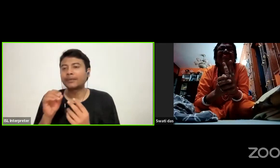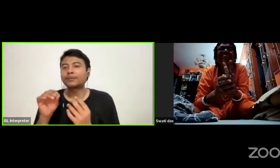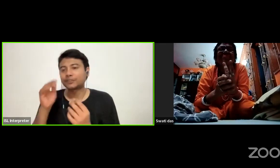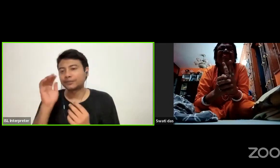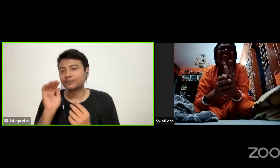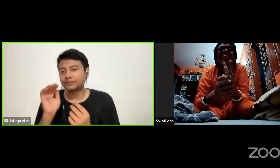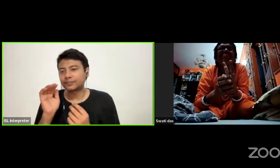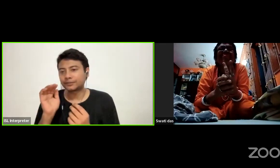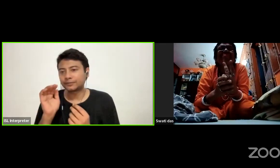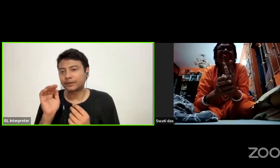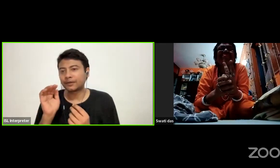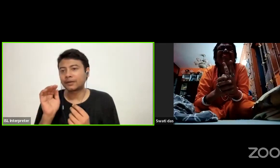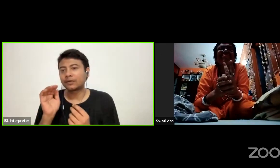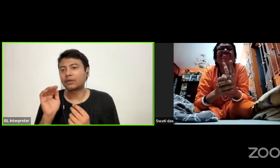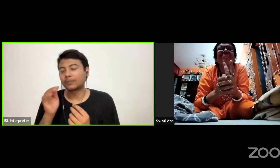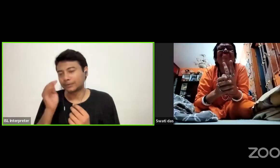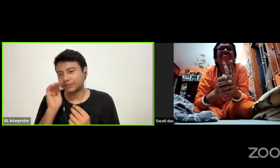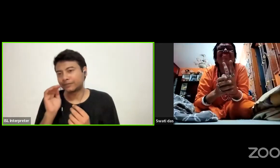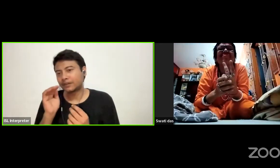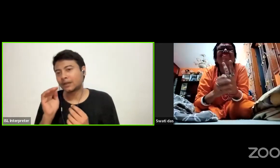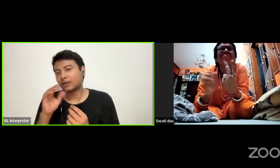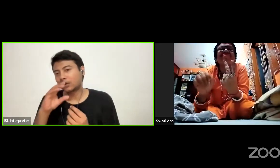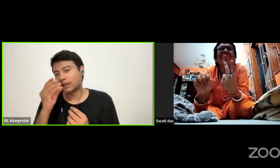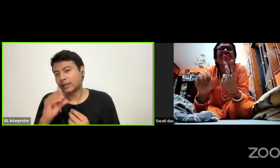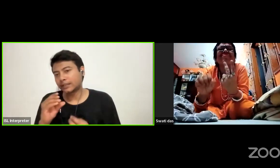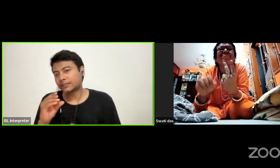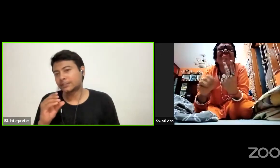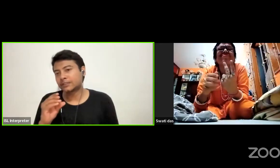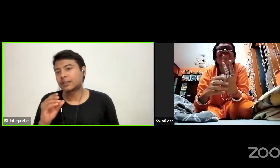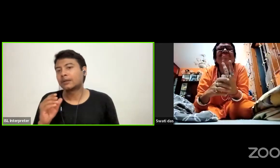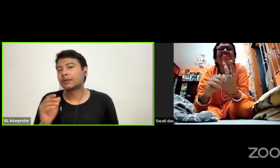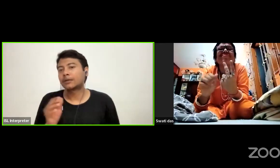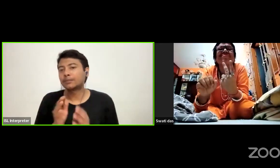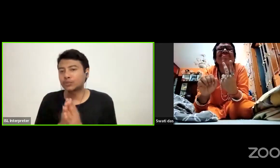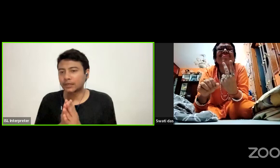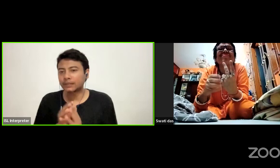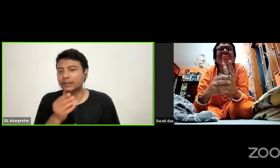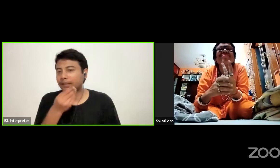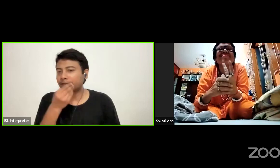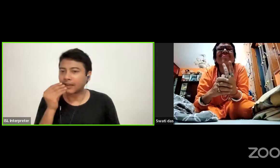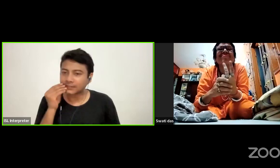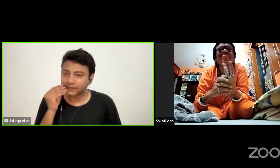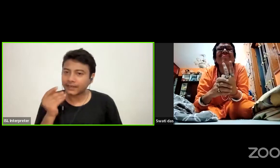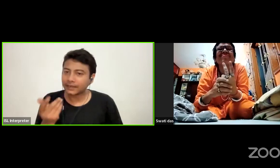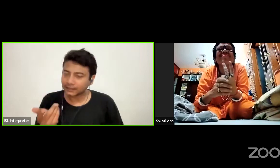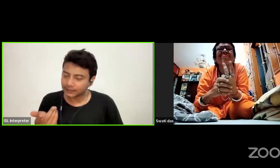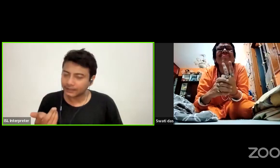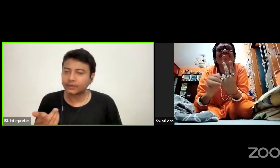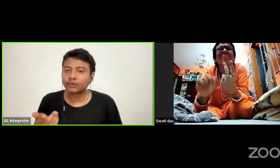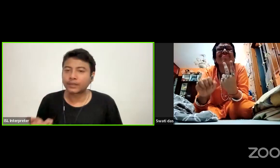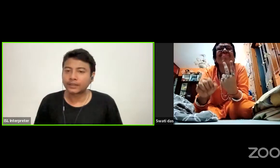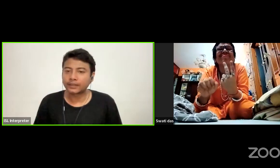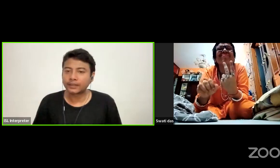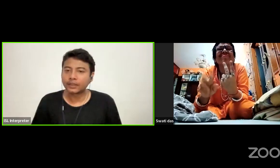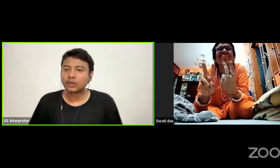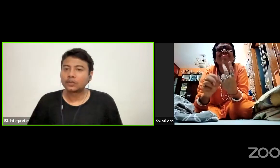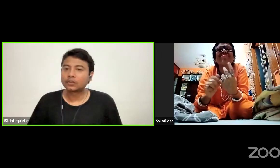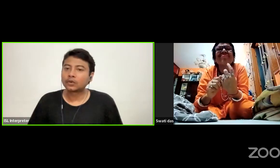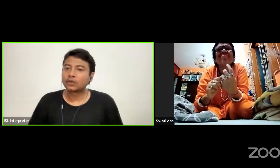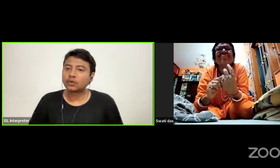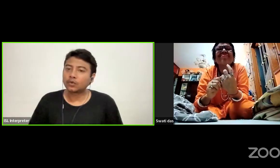ओम मतलब शिव शिव भगवान और मतलब शिव का और गणेश की पूजा करते हैं, फास्ट वगैरह रखते हैं उनके